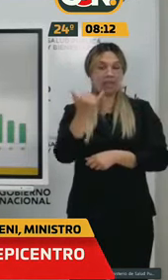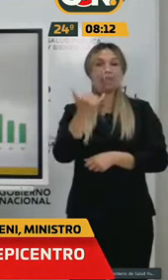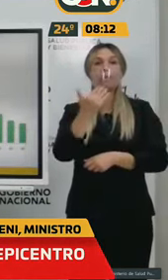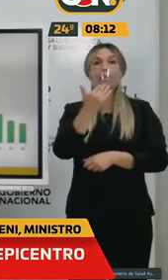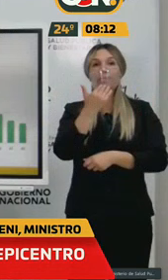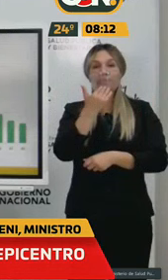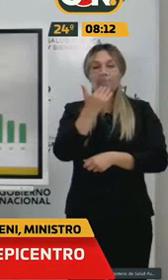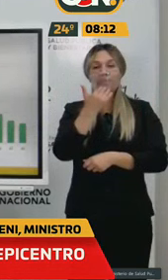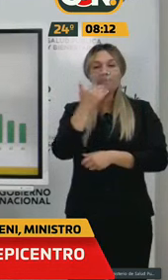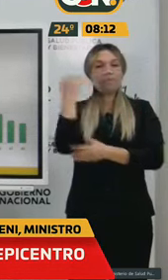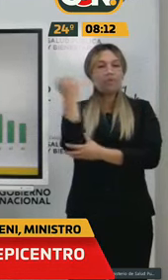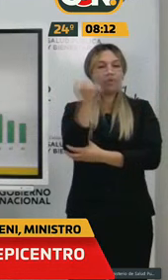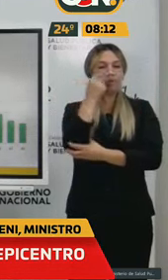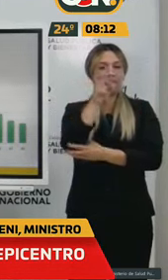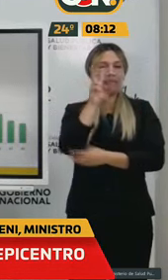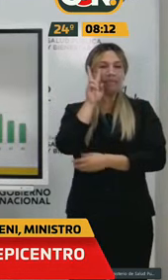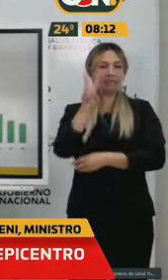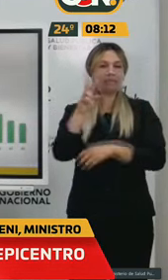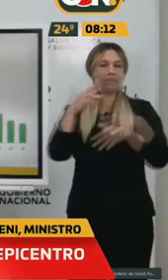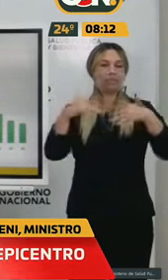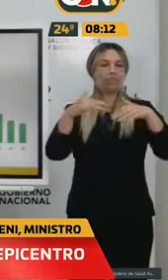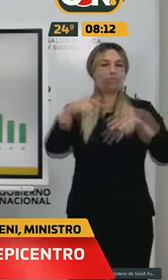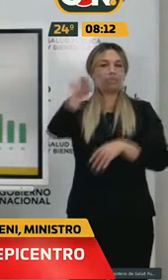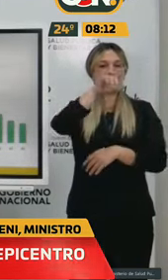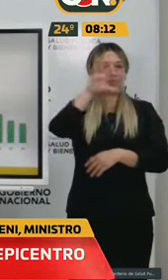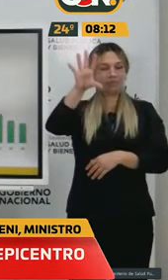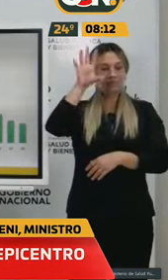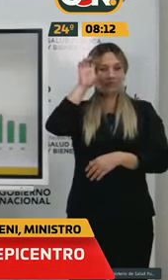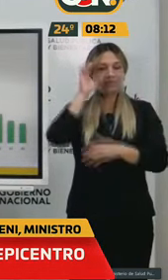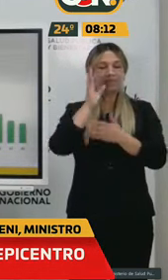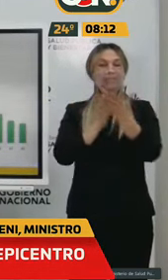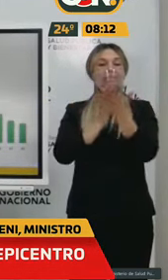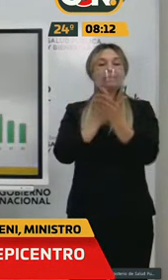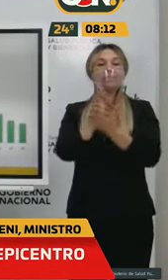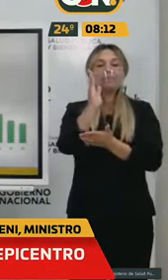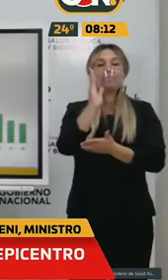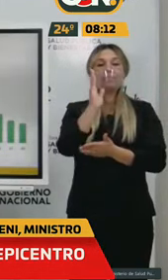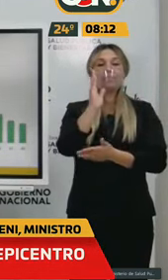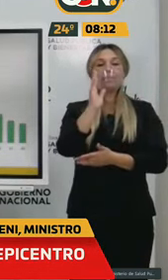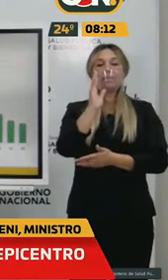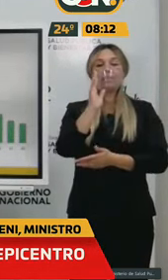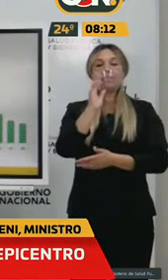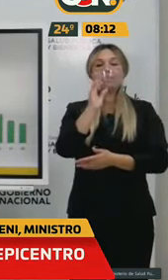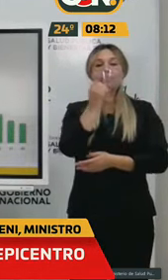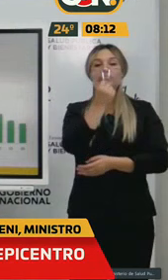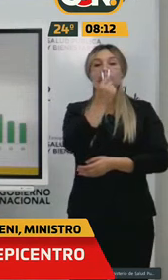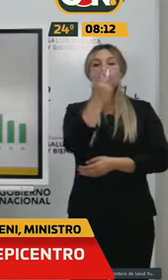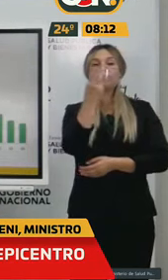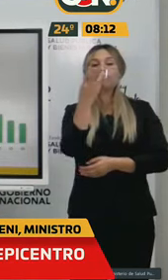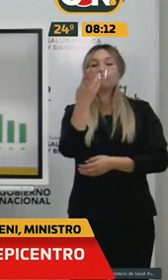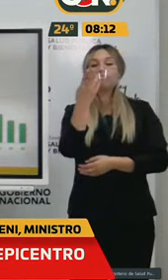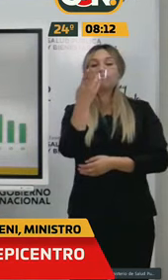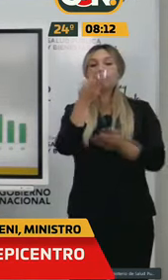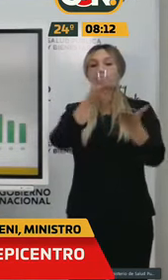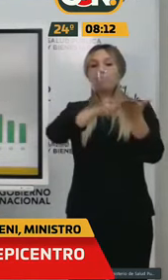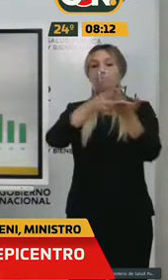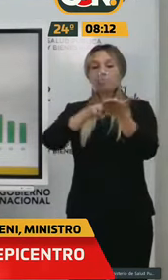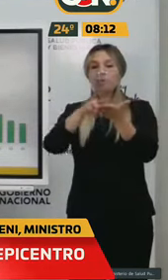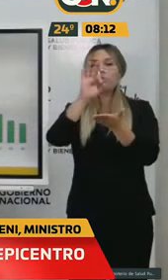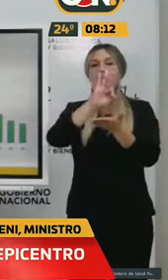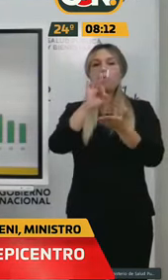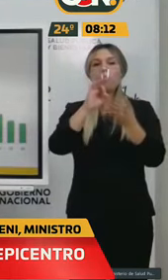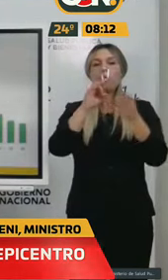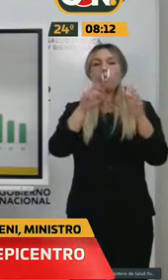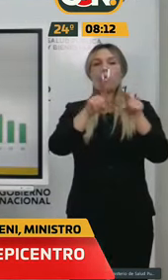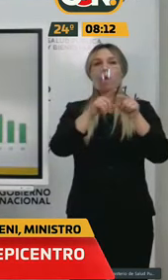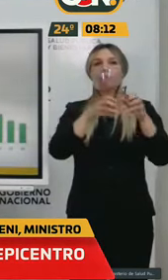en cuenta un factor muy importante. Recordemos que siempre el número de fallecidos o la curva de